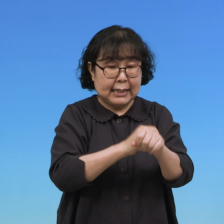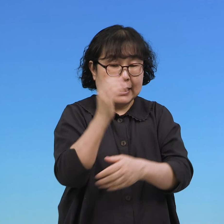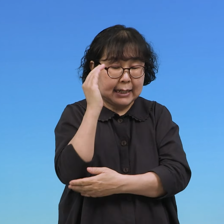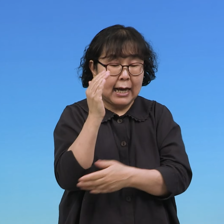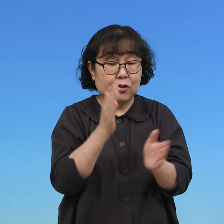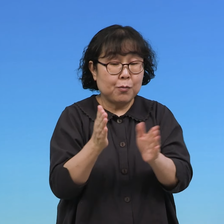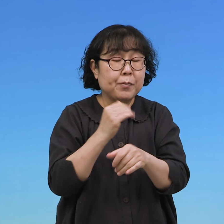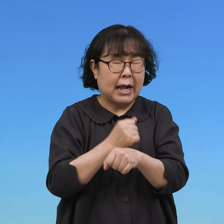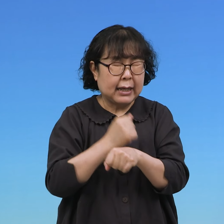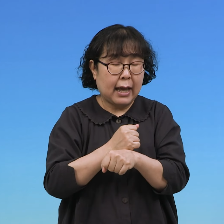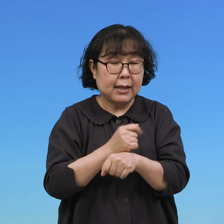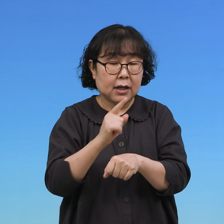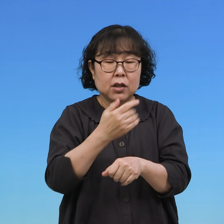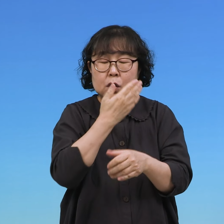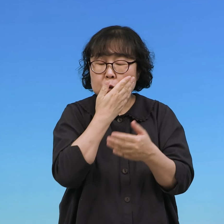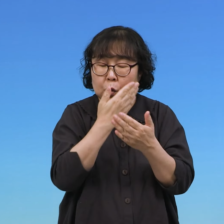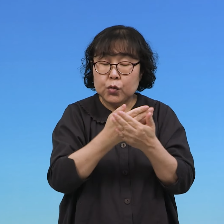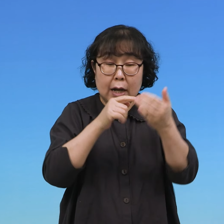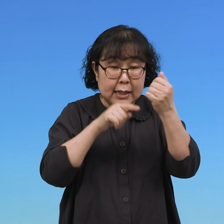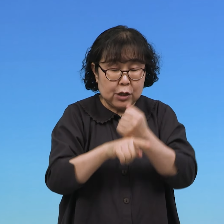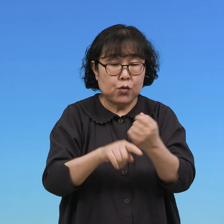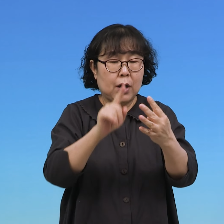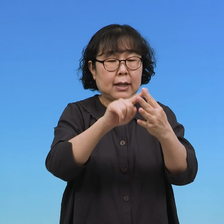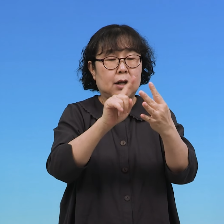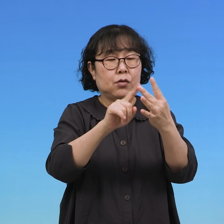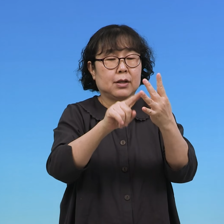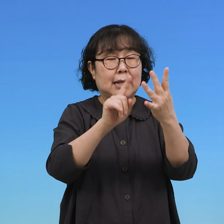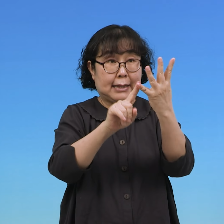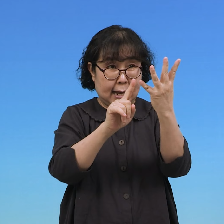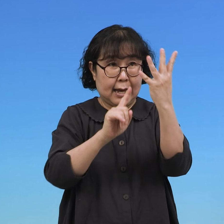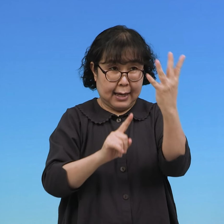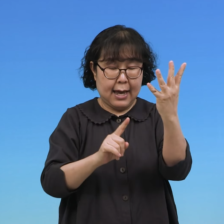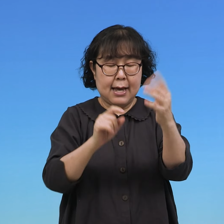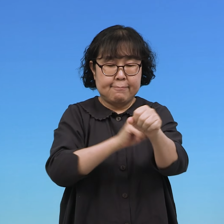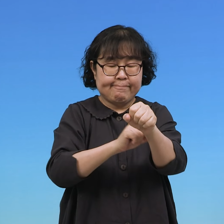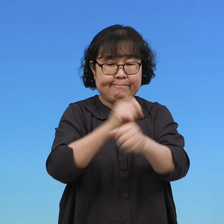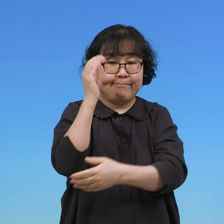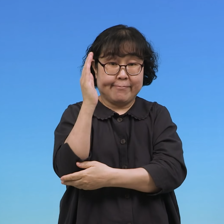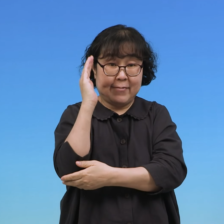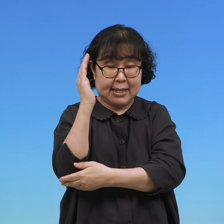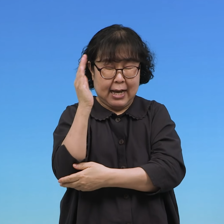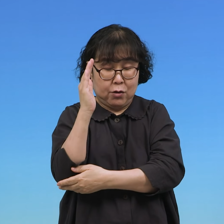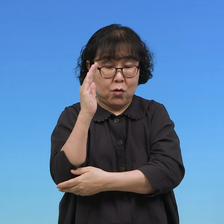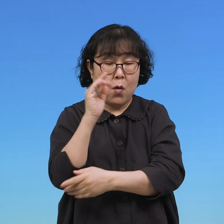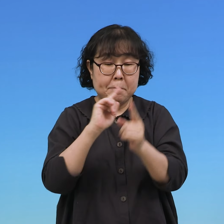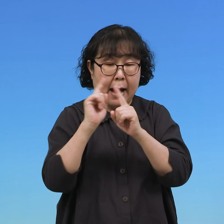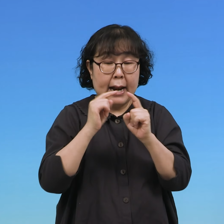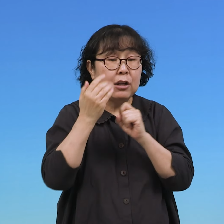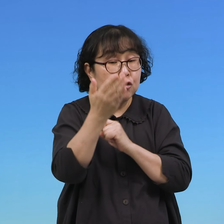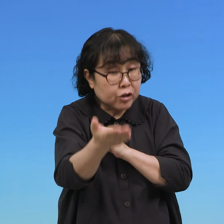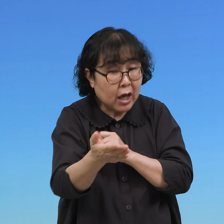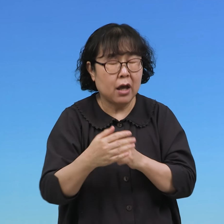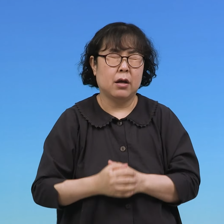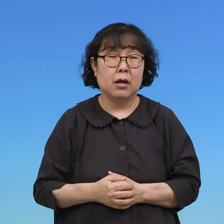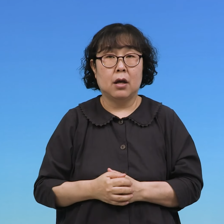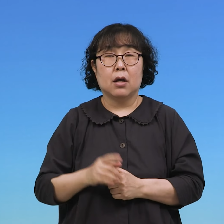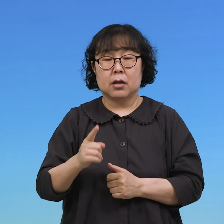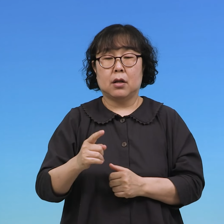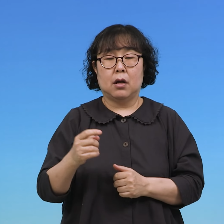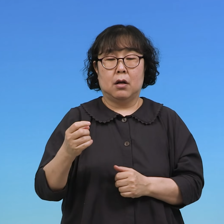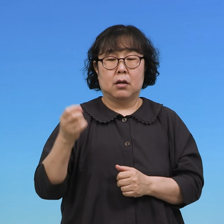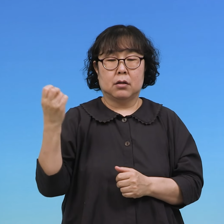테니까 이제 그것이 소중한 이유 4가지를 내가 이제 특강으로 내가 이제 강의로 들려주겠다고. 그리고는 그 다음날